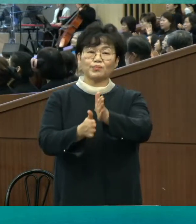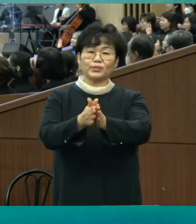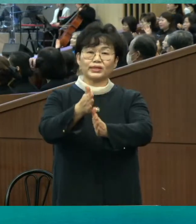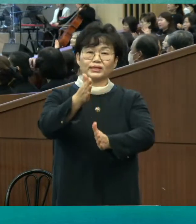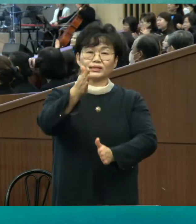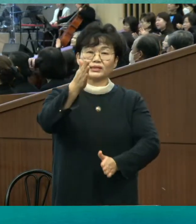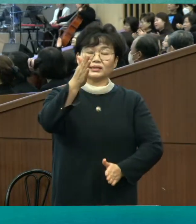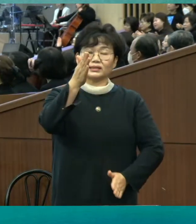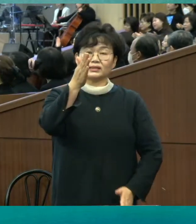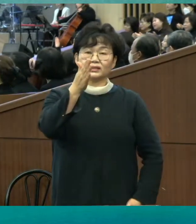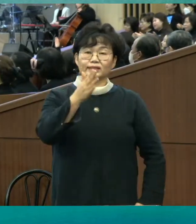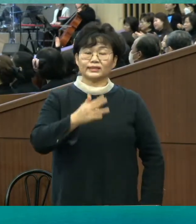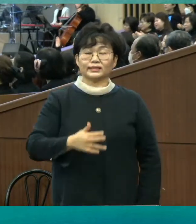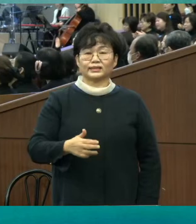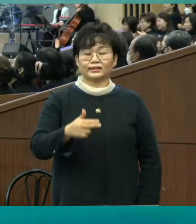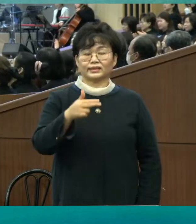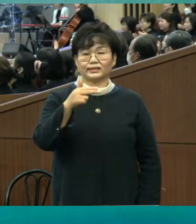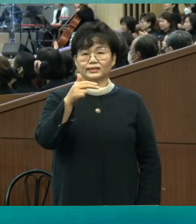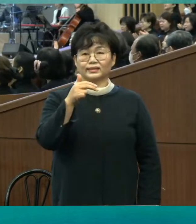한량없는